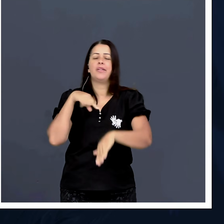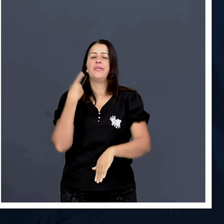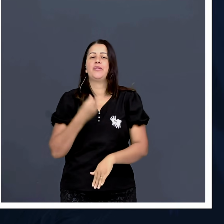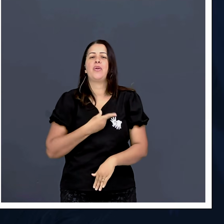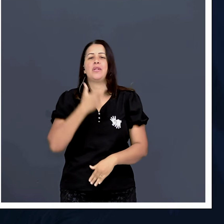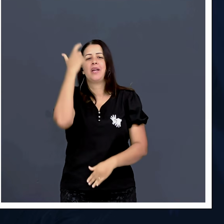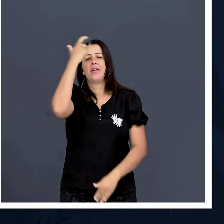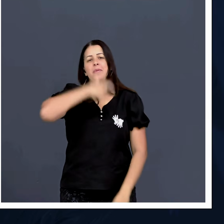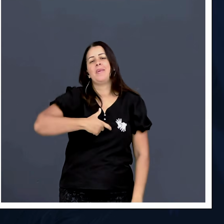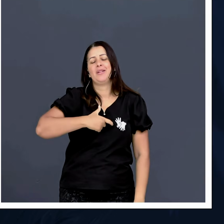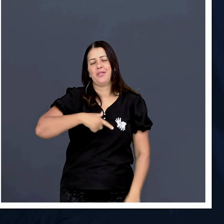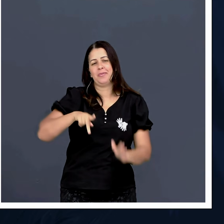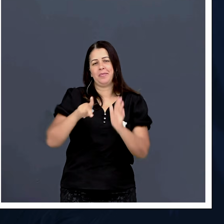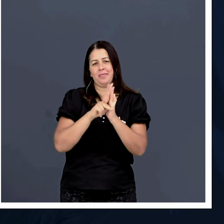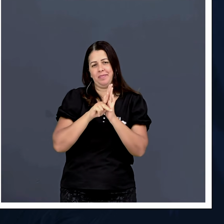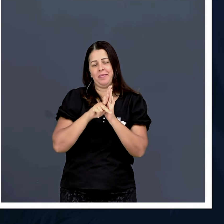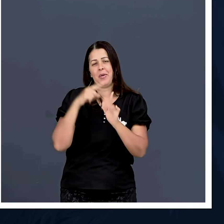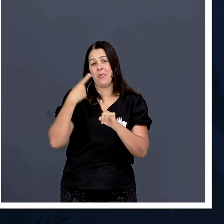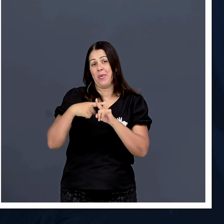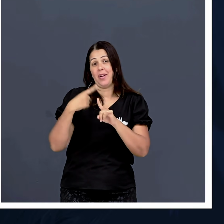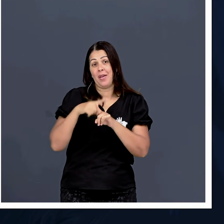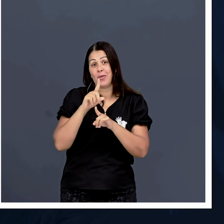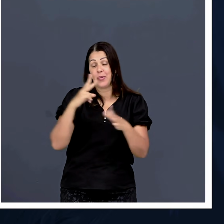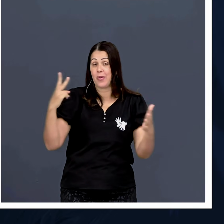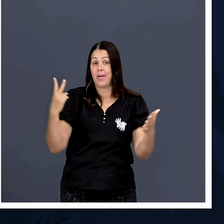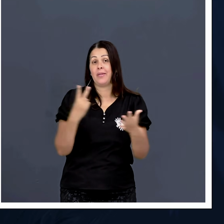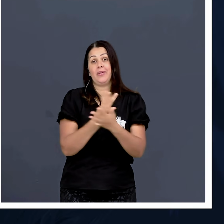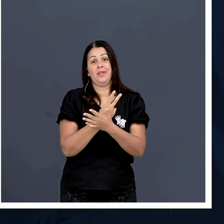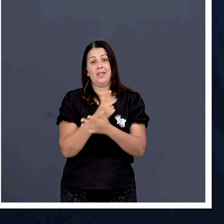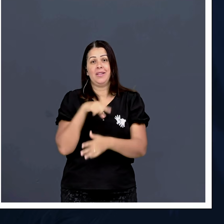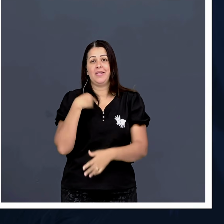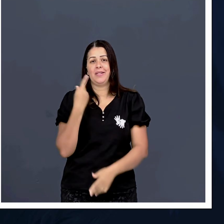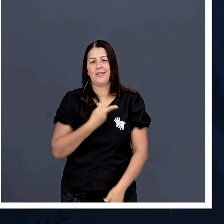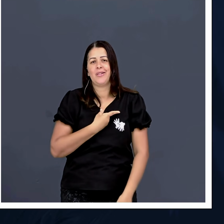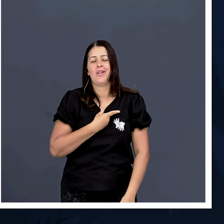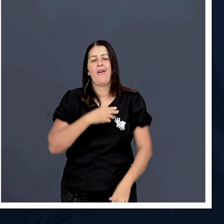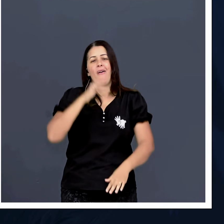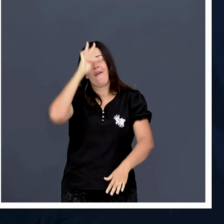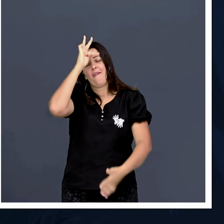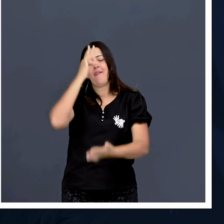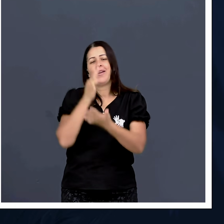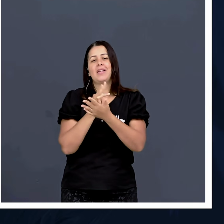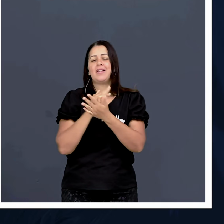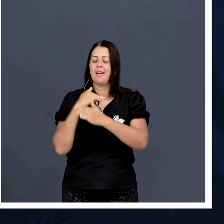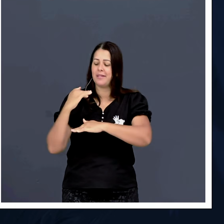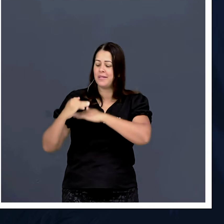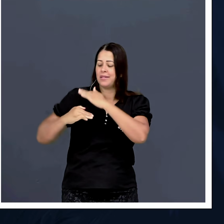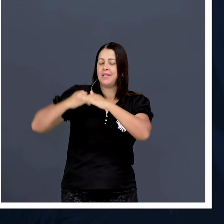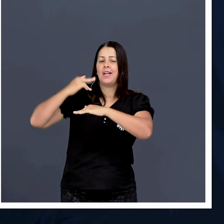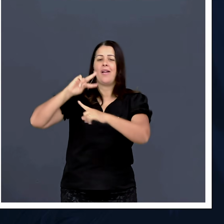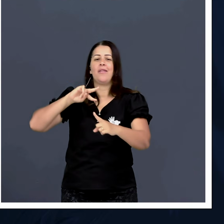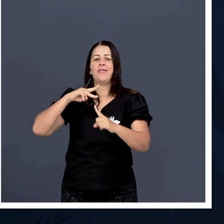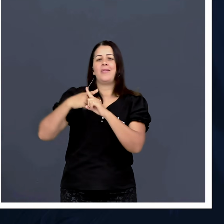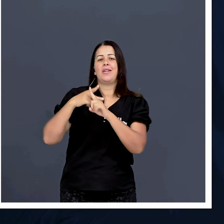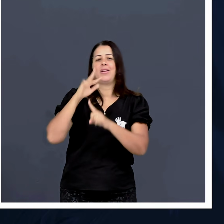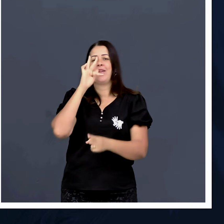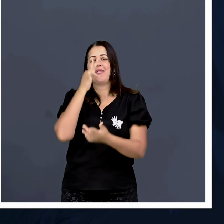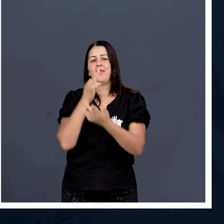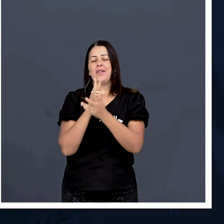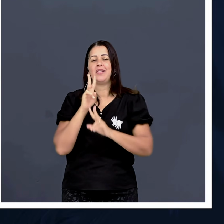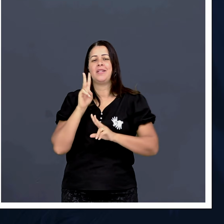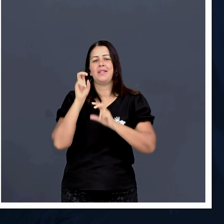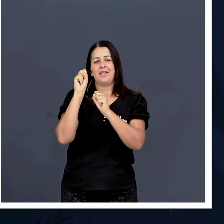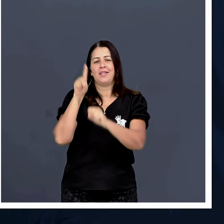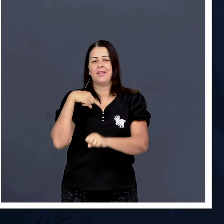imagem pessoal. Porque quando isso acontece, a nossa confiança cresce, a nossa fé se fortalece e